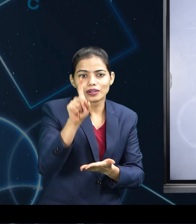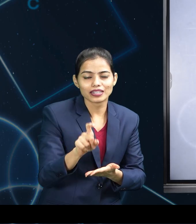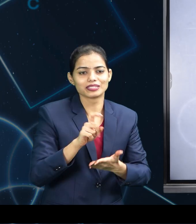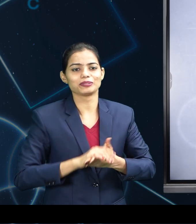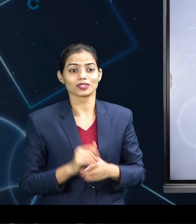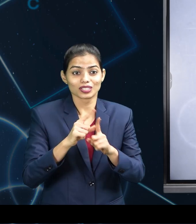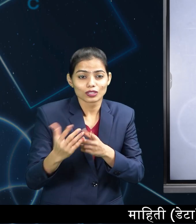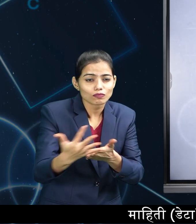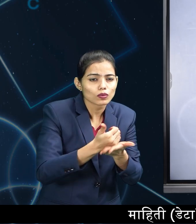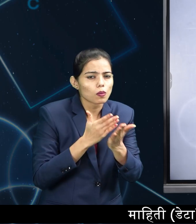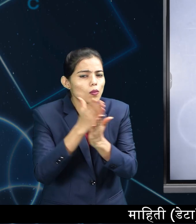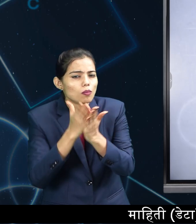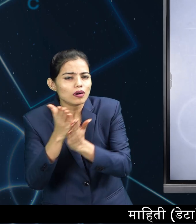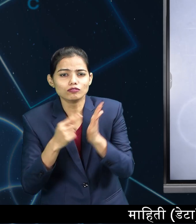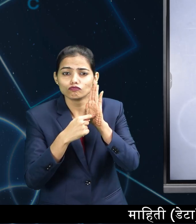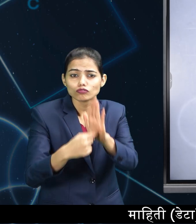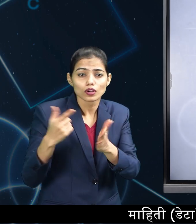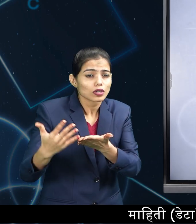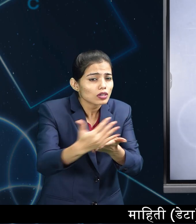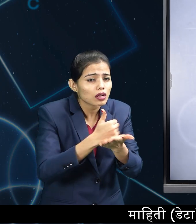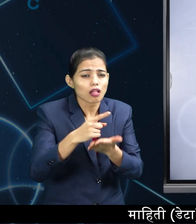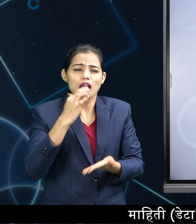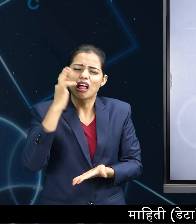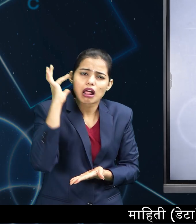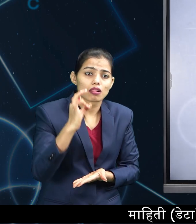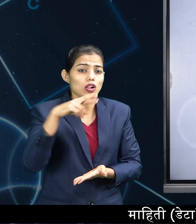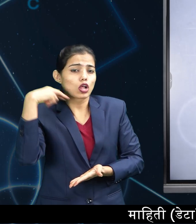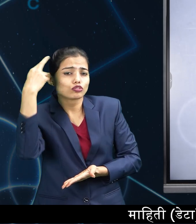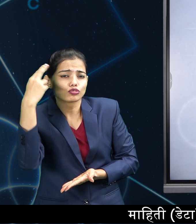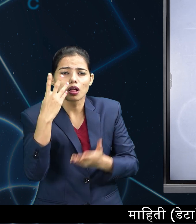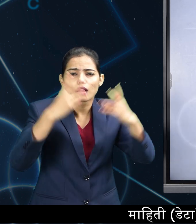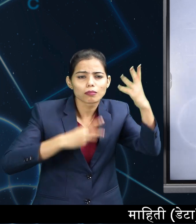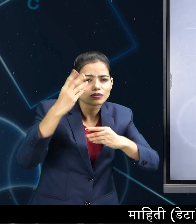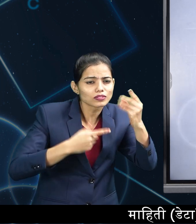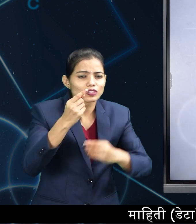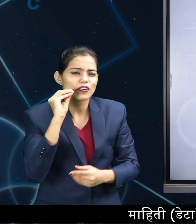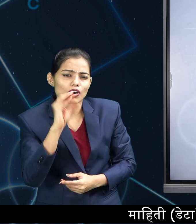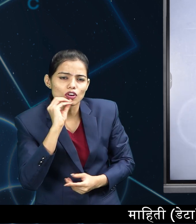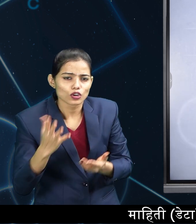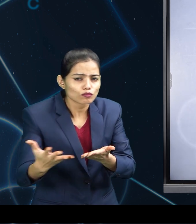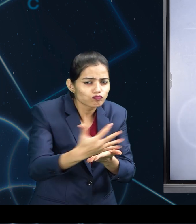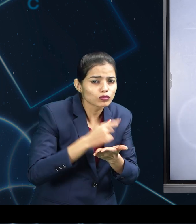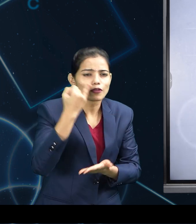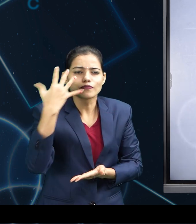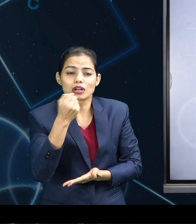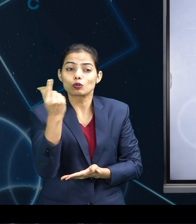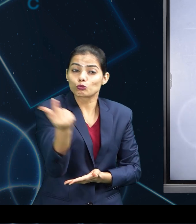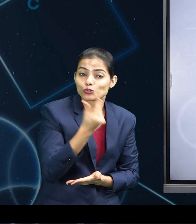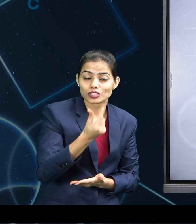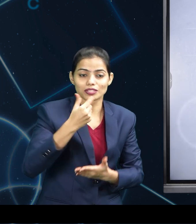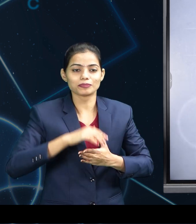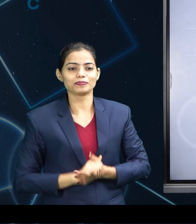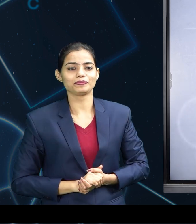काय? माहिती, डेटा म्हणजे विशिष्ट उद्देशाने संकलित केलेली तथ्ये किंवा